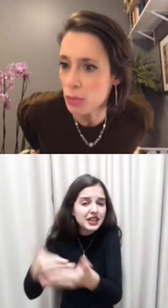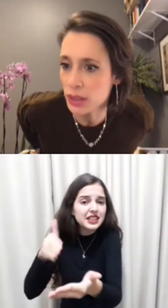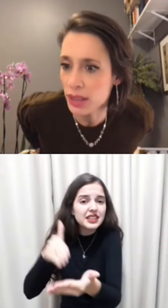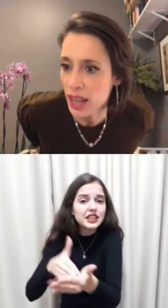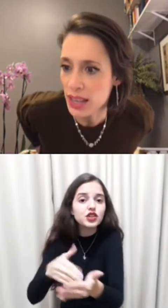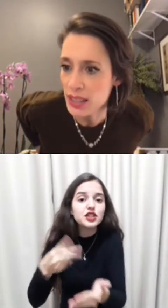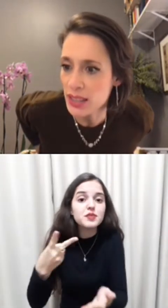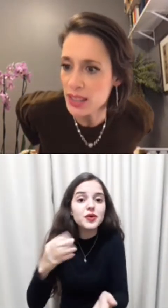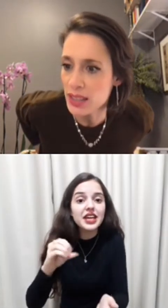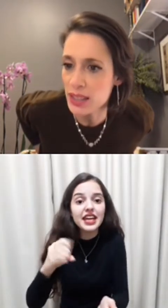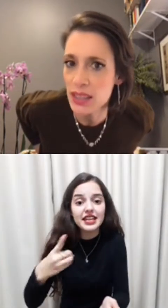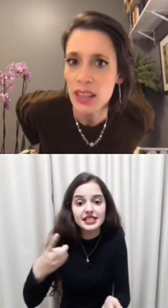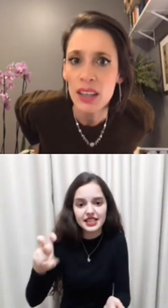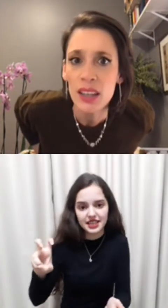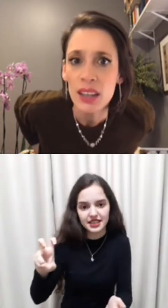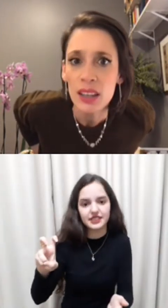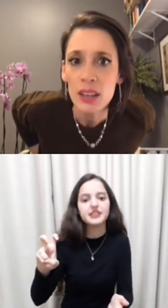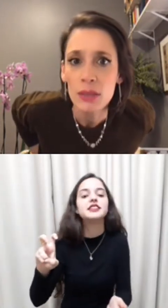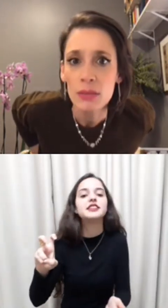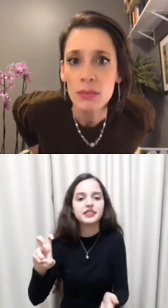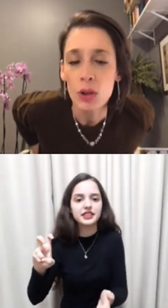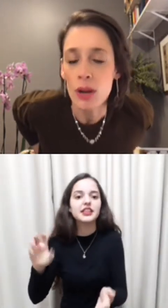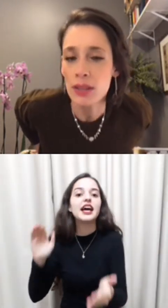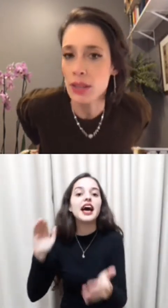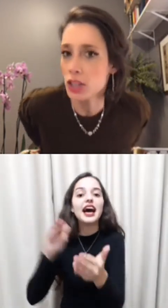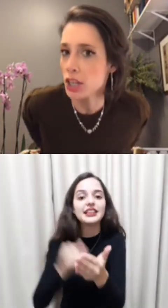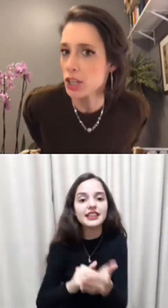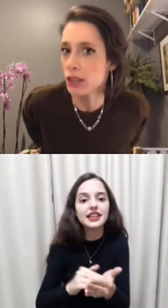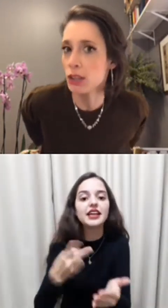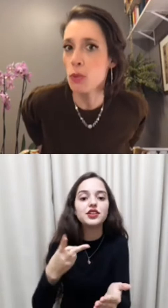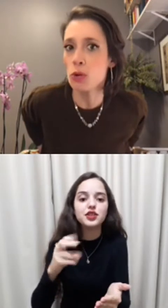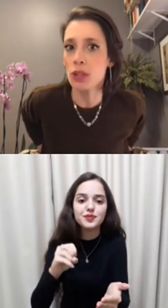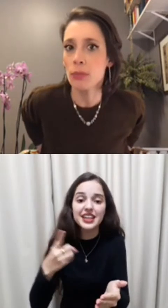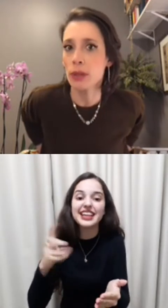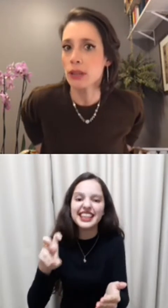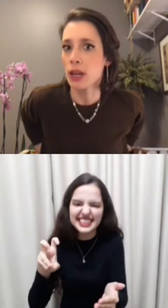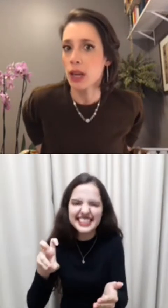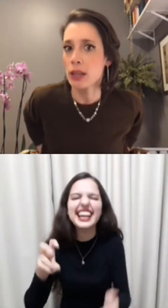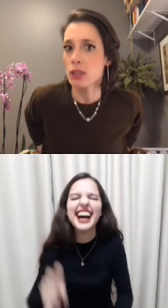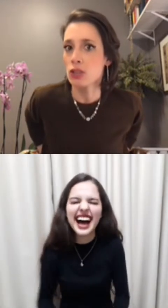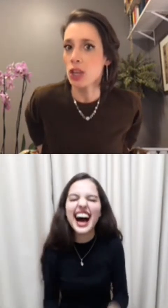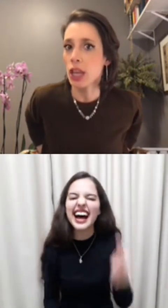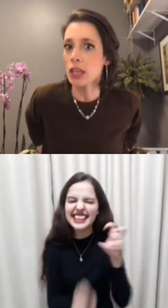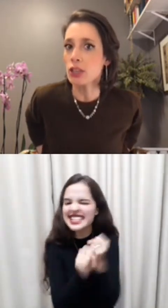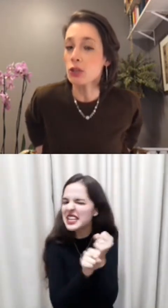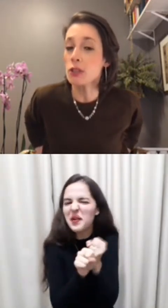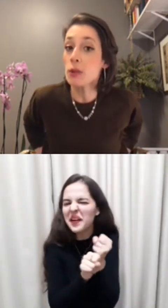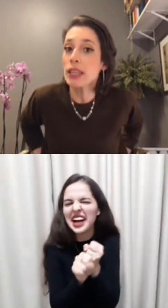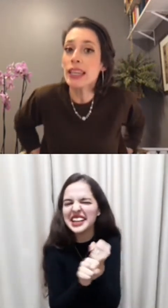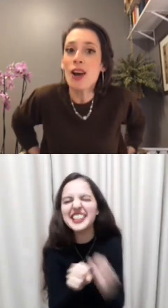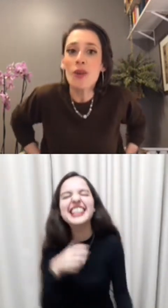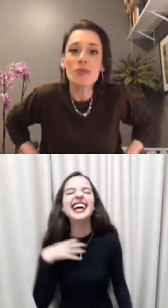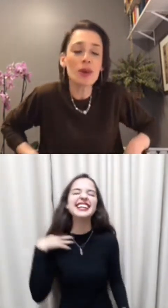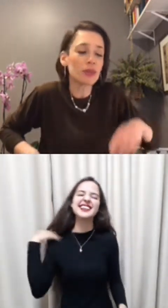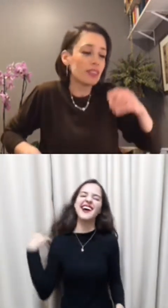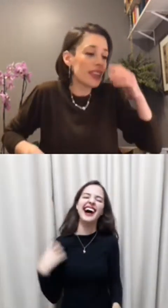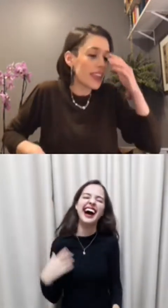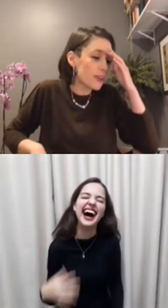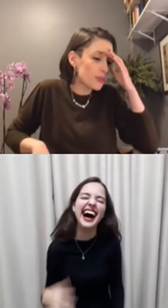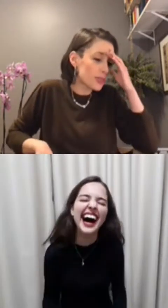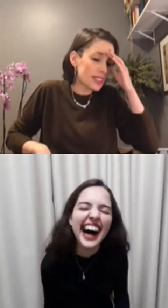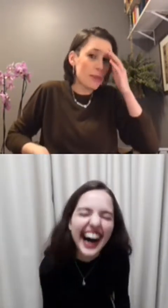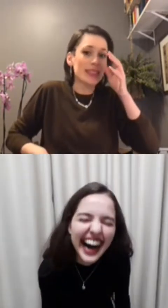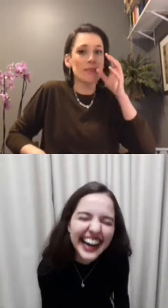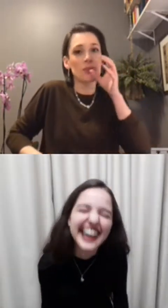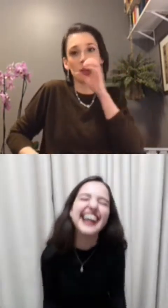tempo atrás. 2015. Nossa, gente, não é tão pouco tempo atrás, gente. Até 5 anos. Meu Deus